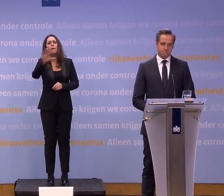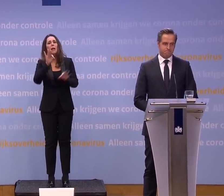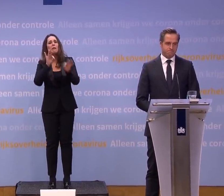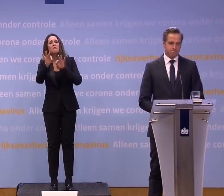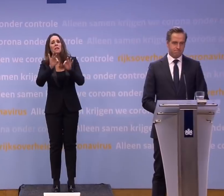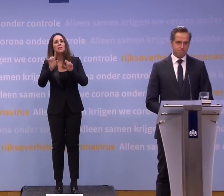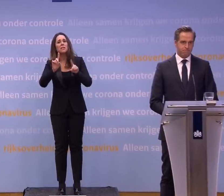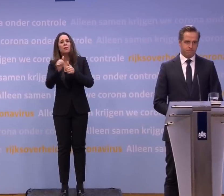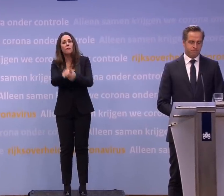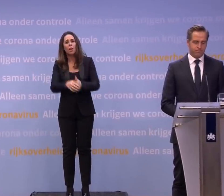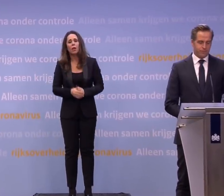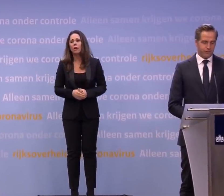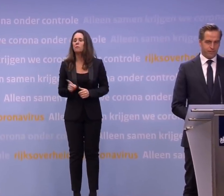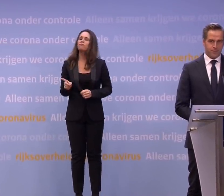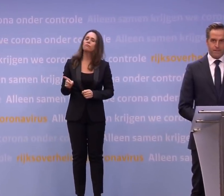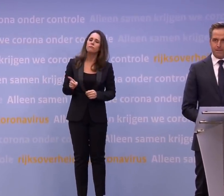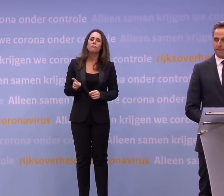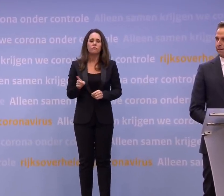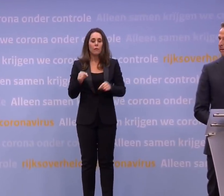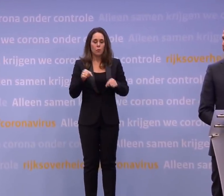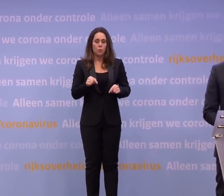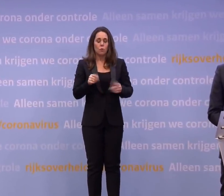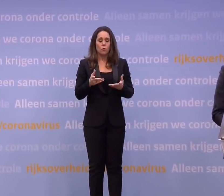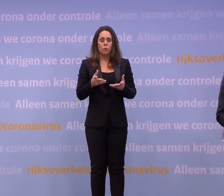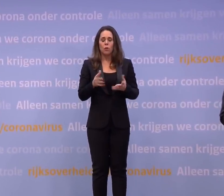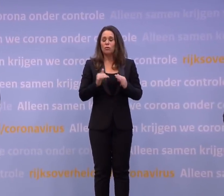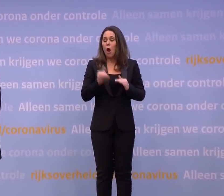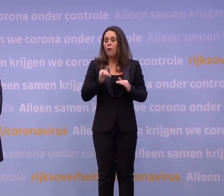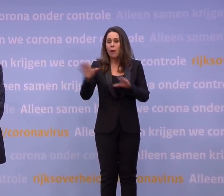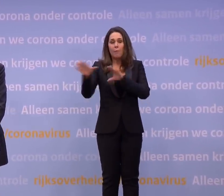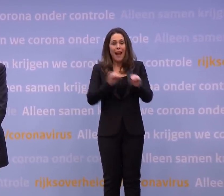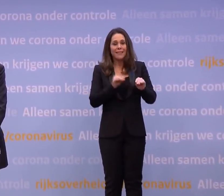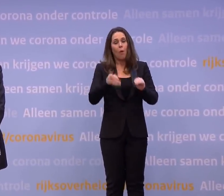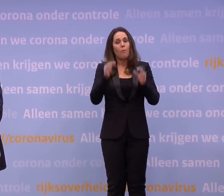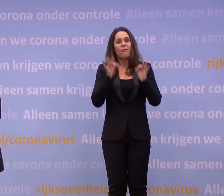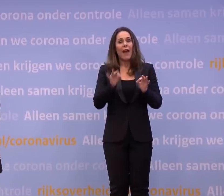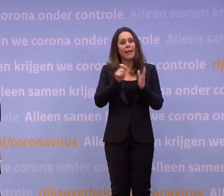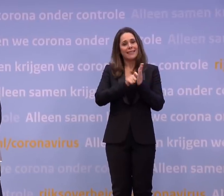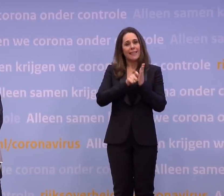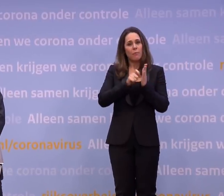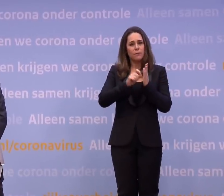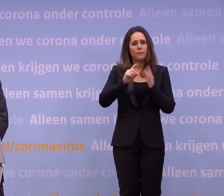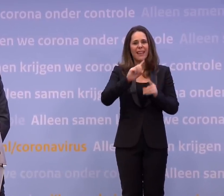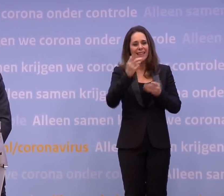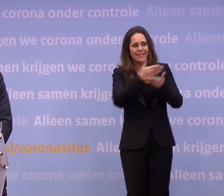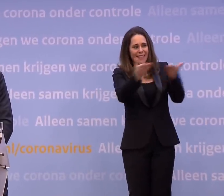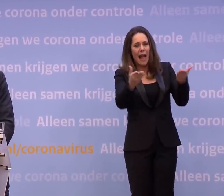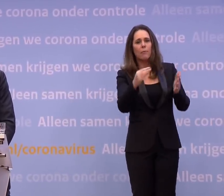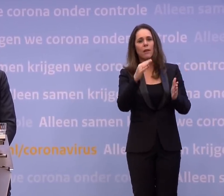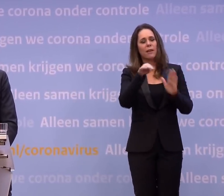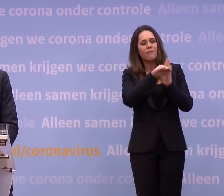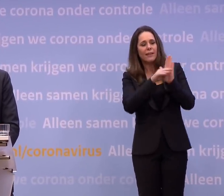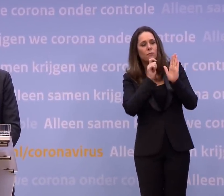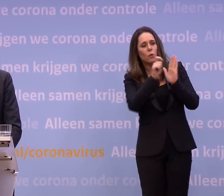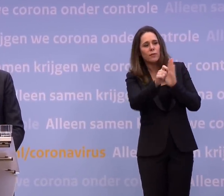Nou ja, voor de landelijke verkiezingen geldt dat we zoveel maatregelen nemen om die veilig te laten plaatsvinden. Er ligt een wetsvoorstel in de Eerste Kamer om die over meerdere dagen te spreiden,